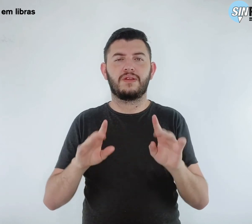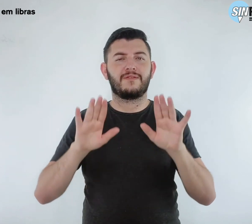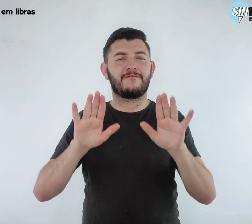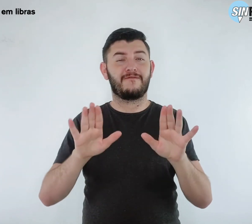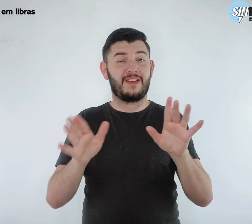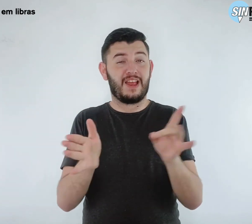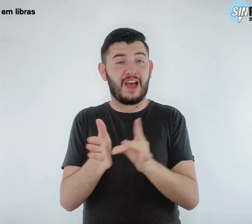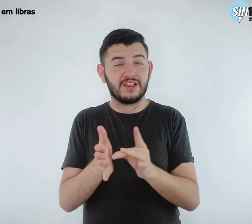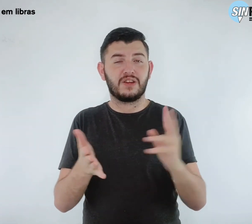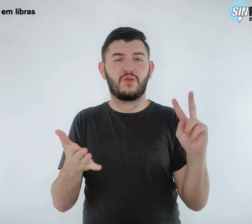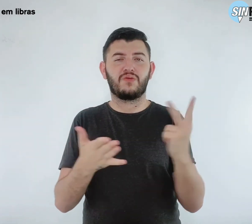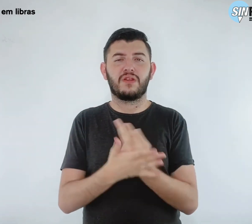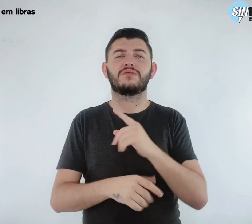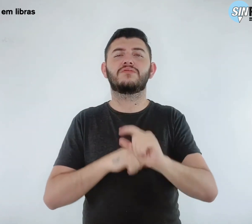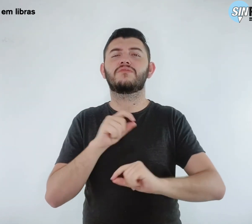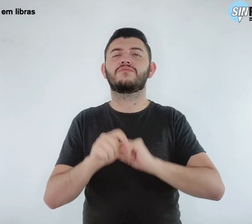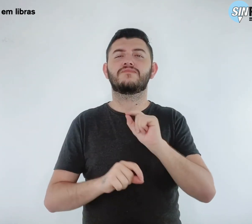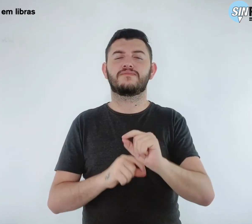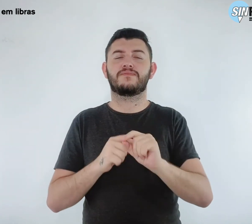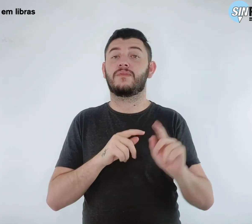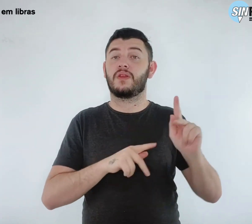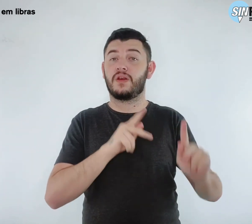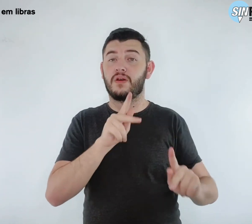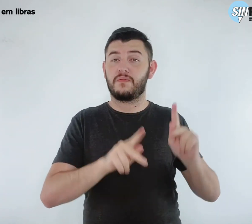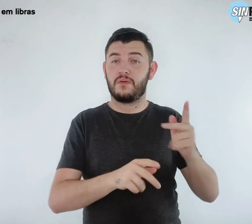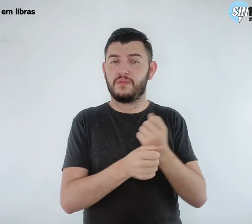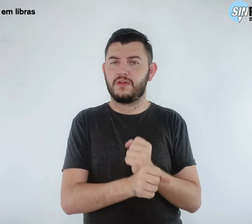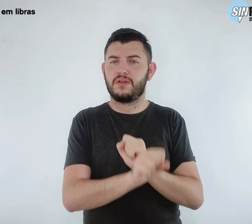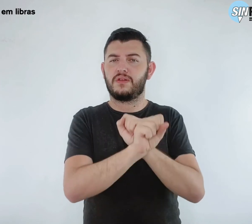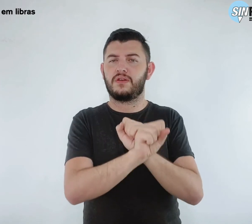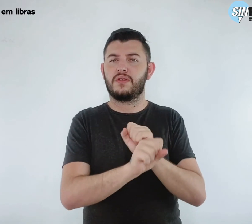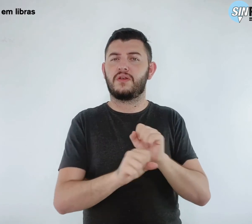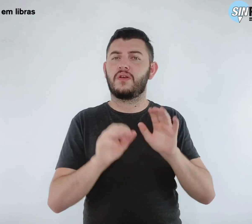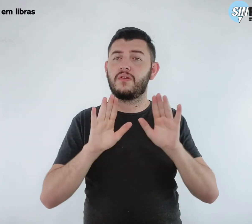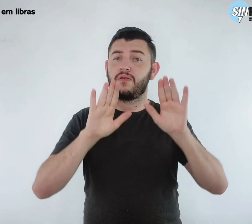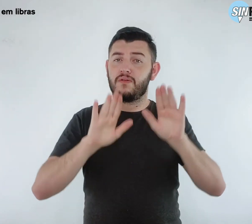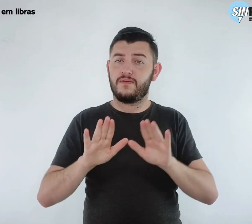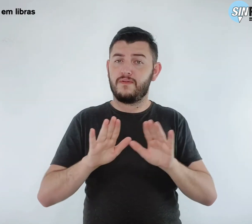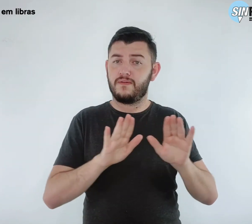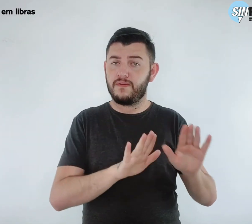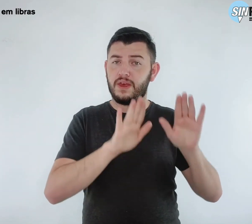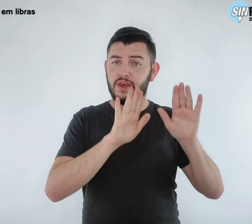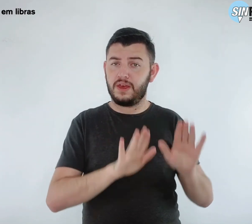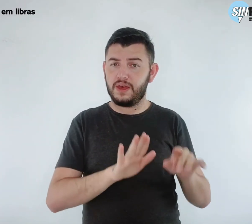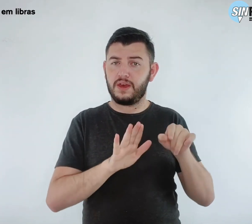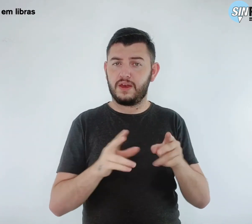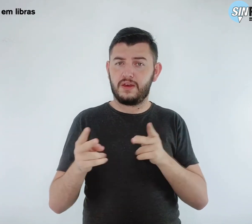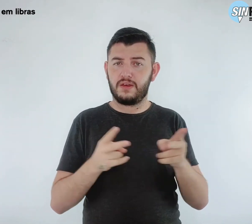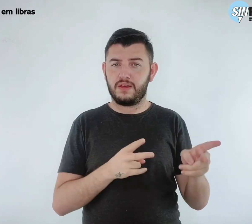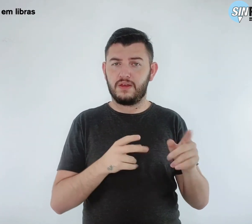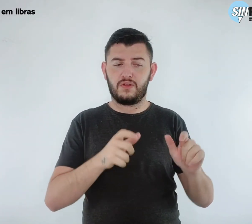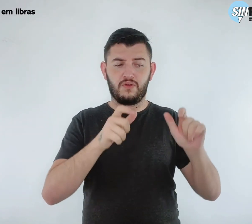que acontece, porém, é que a população escrava fica nos estabelecimentos dos senhores e